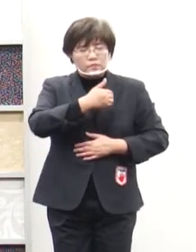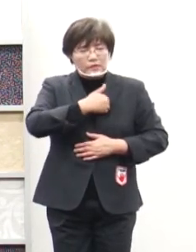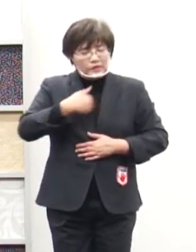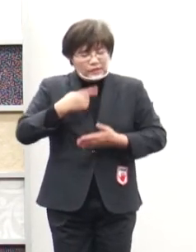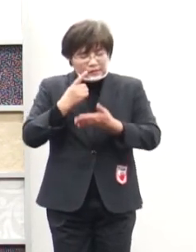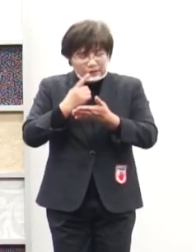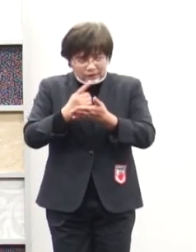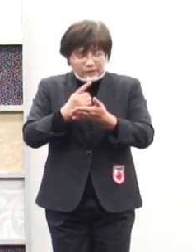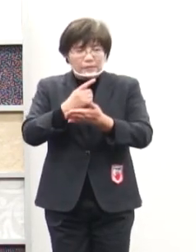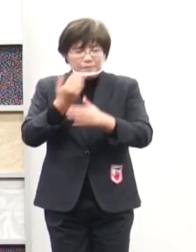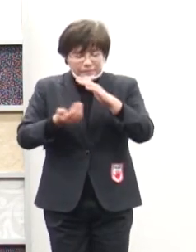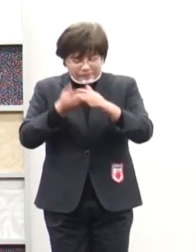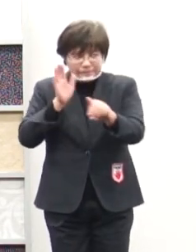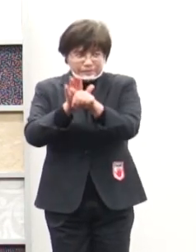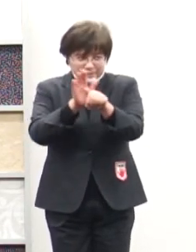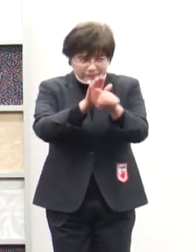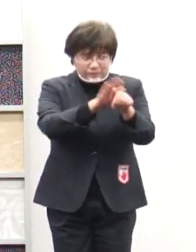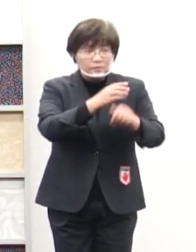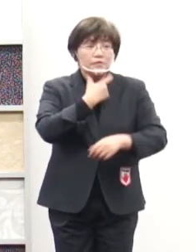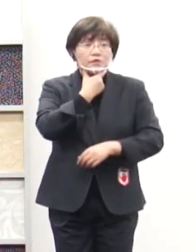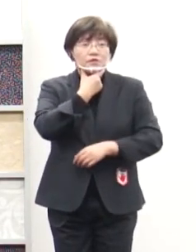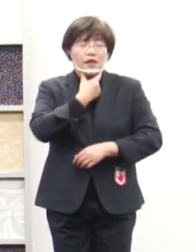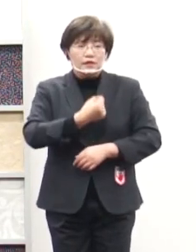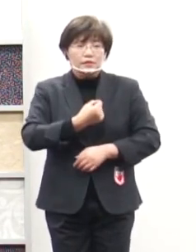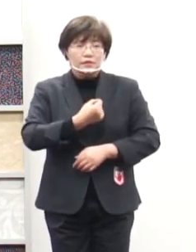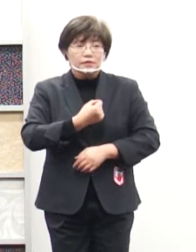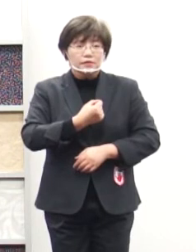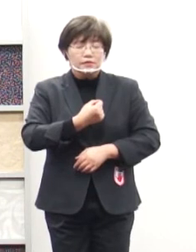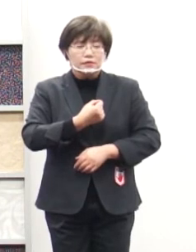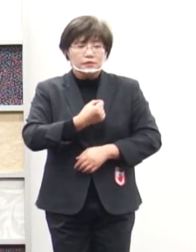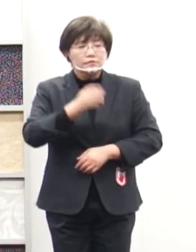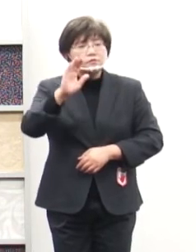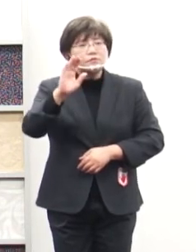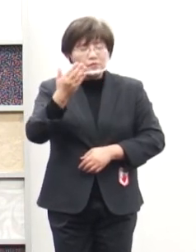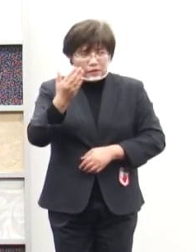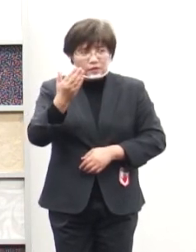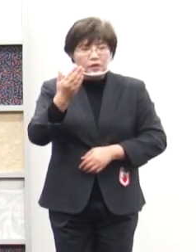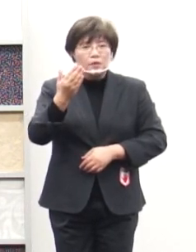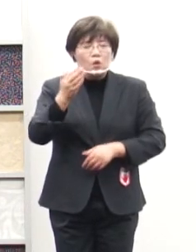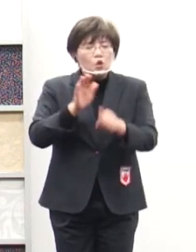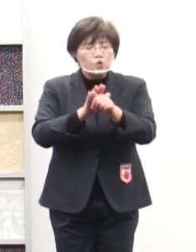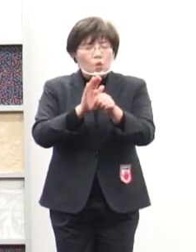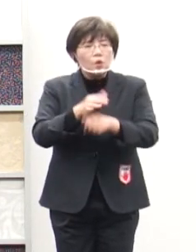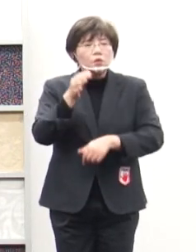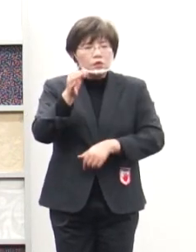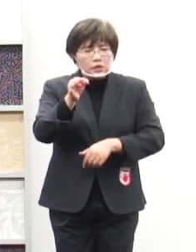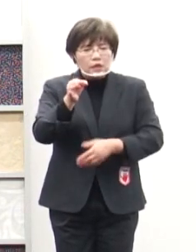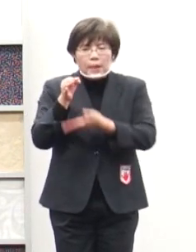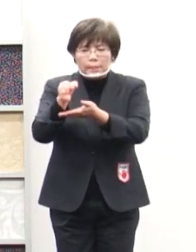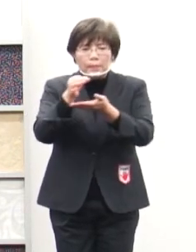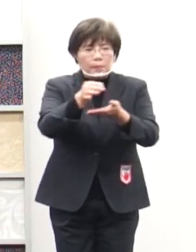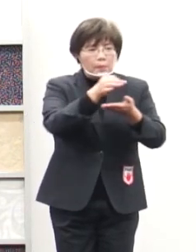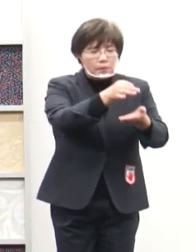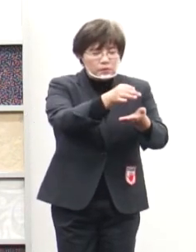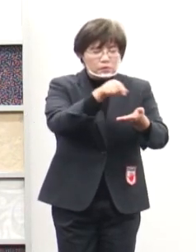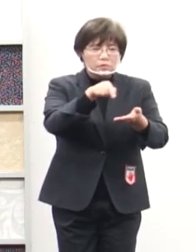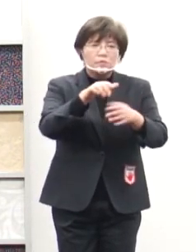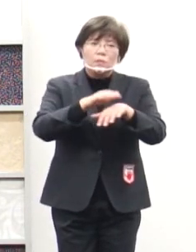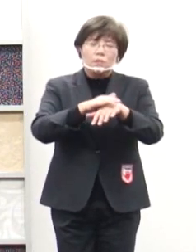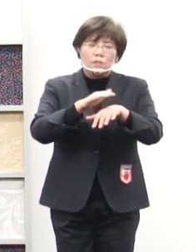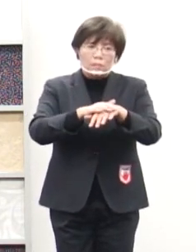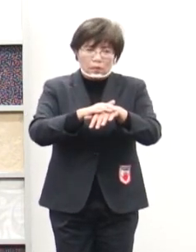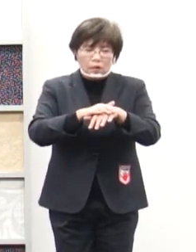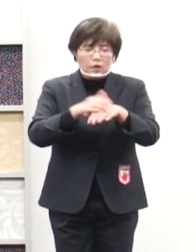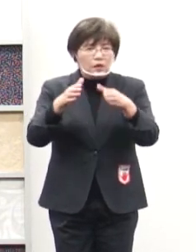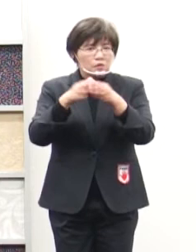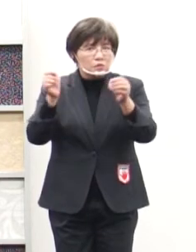と思っています。まあ、ただ直接そのお金を、まあ、協力金みたいな形でやるのはですね、まあ、これはやは